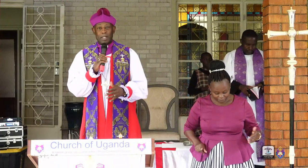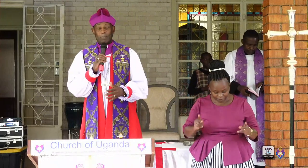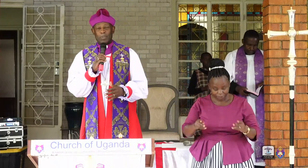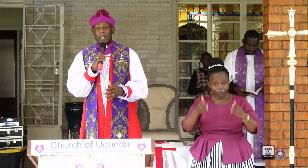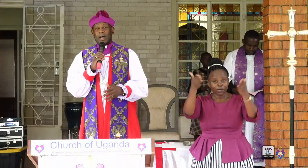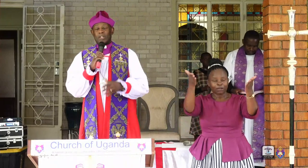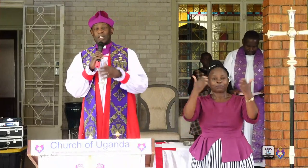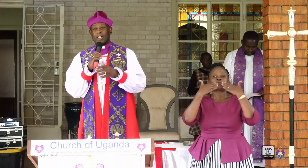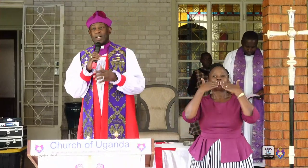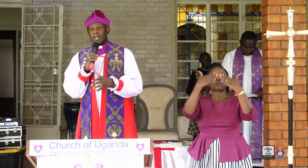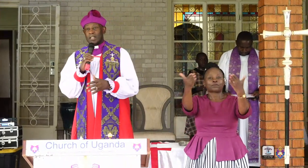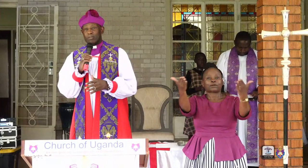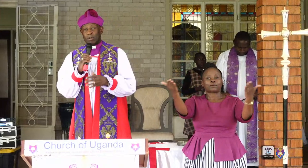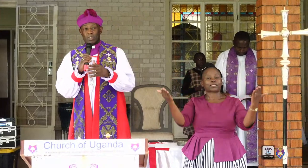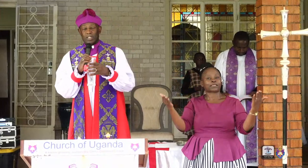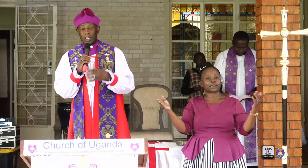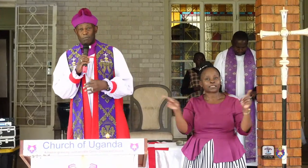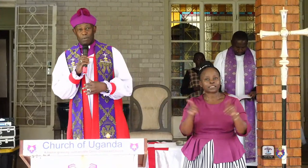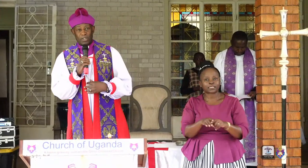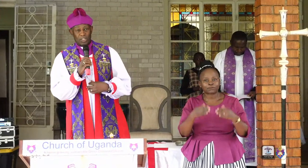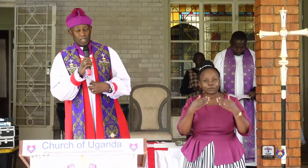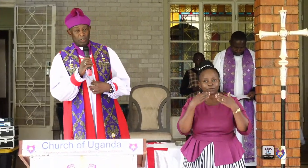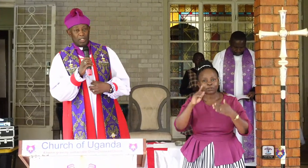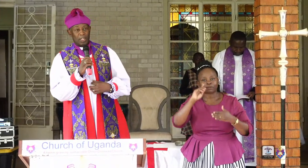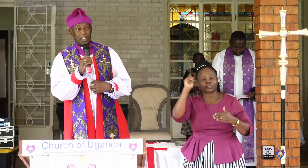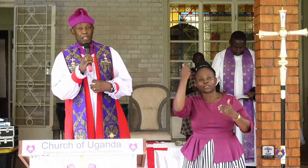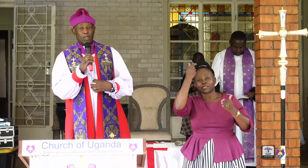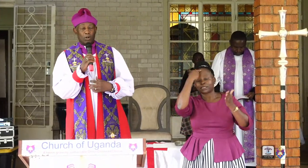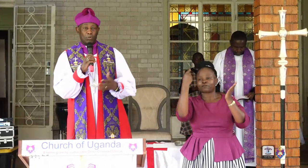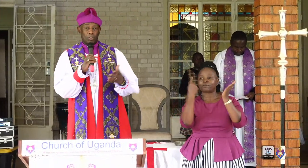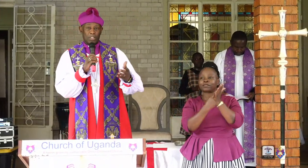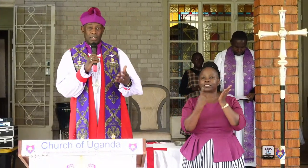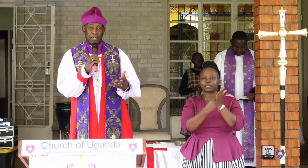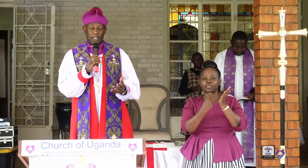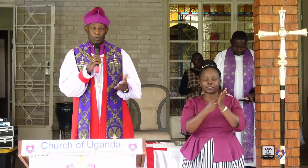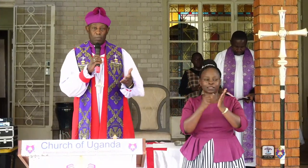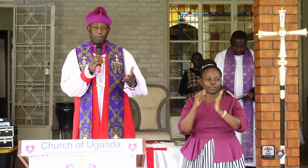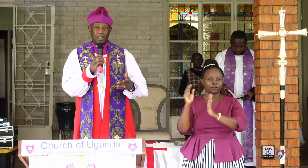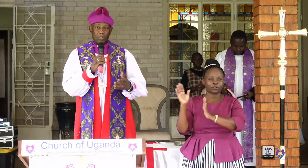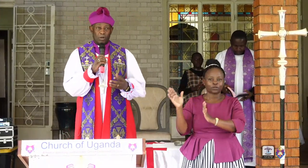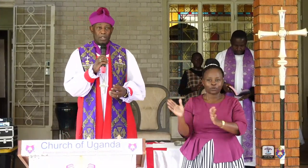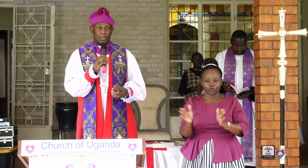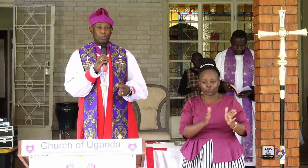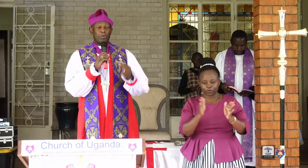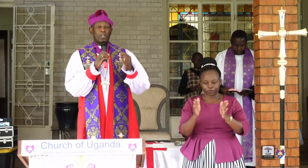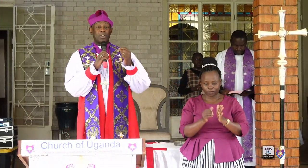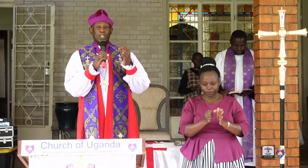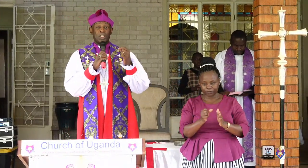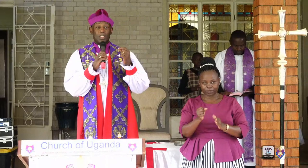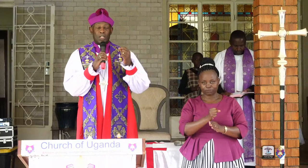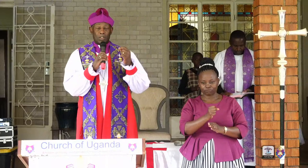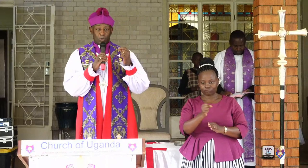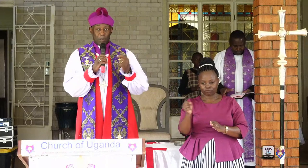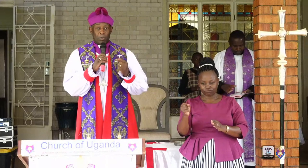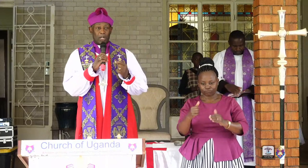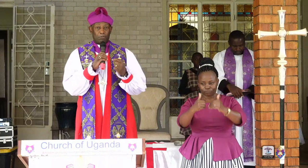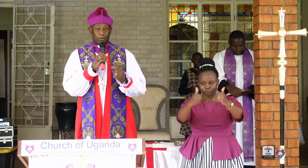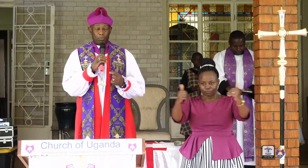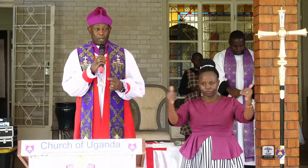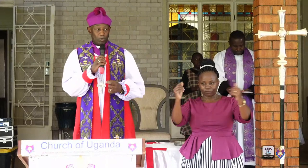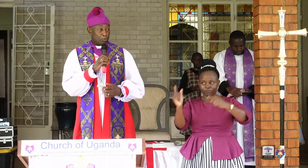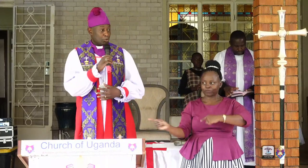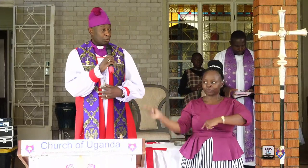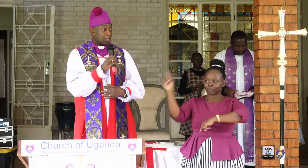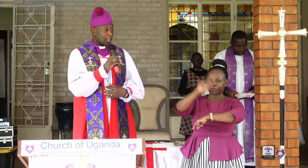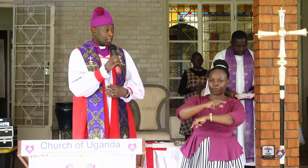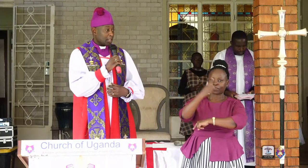mwebale atera twebaza ne government ya Uganda olokuteeka wabbali ennaku z'omwezi 16